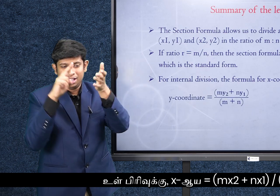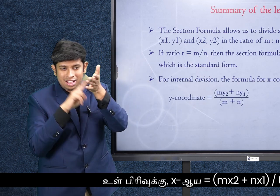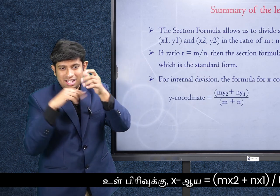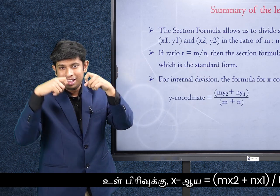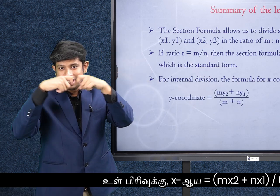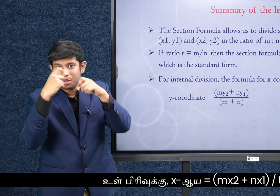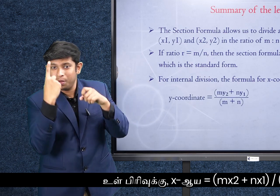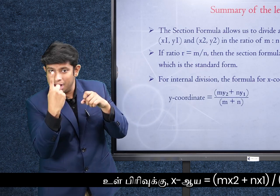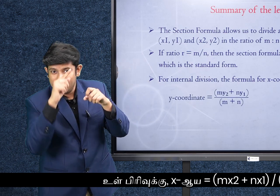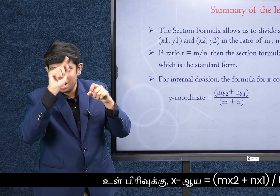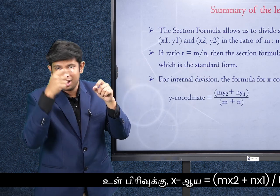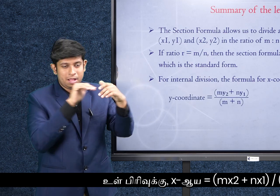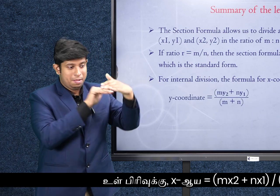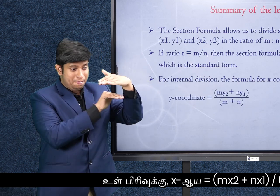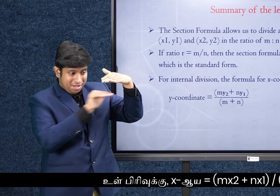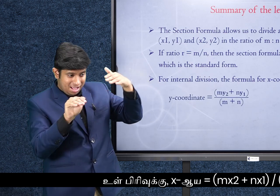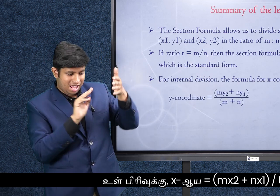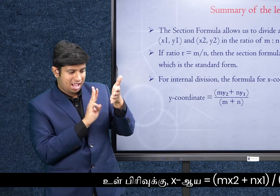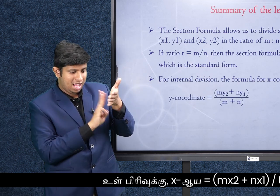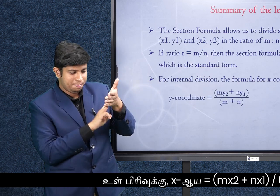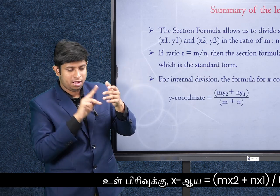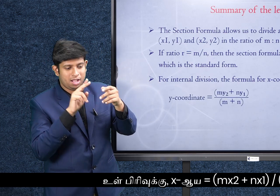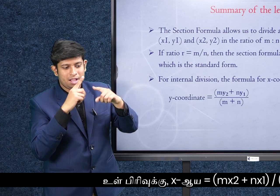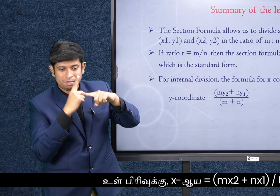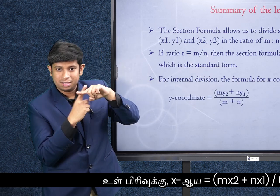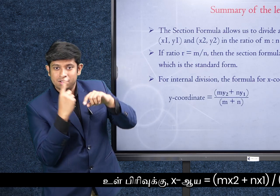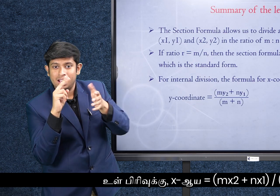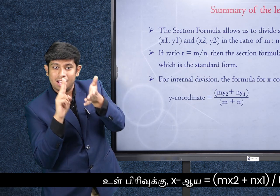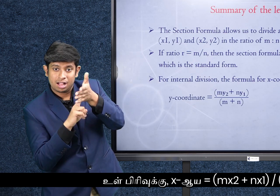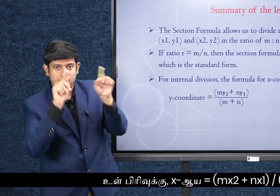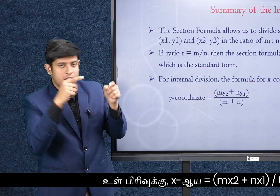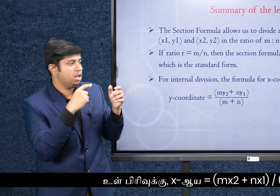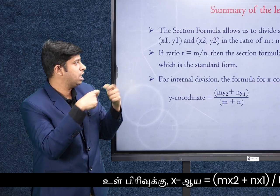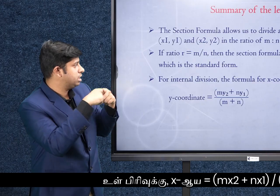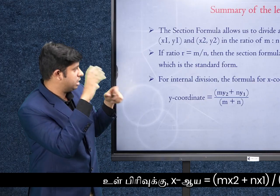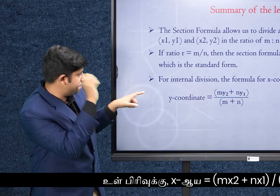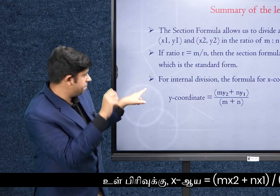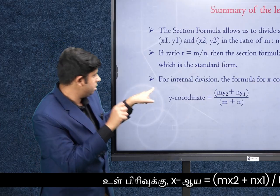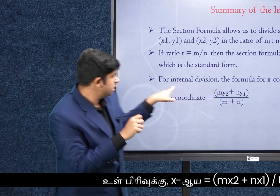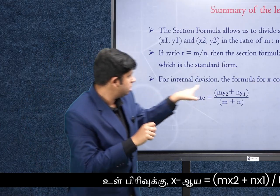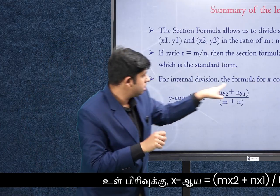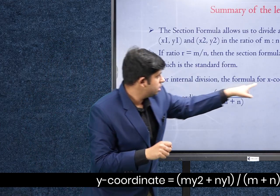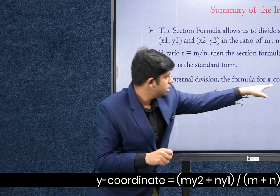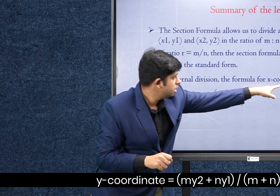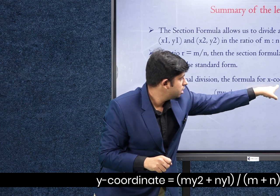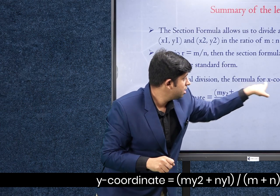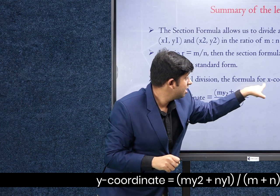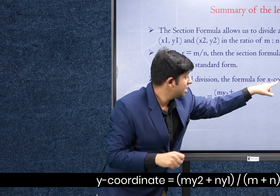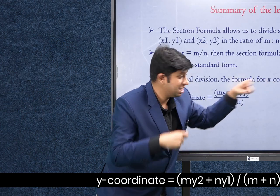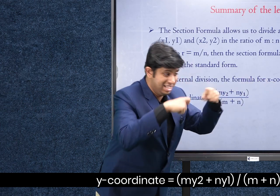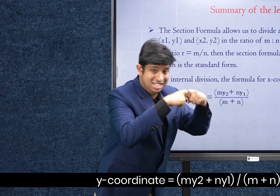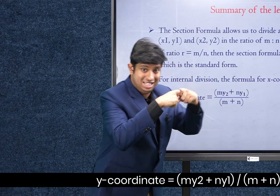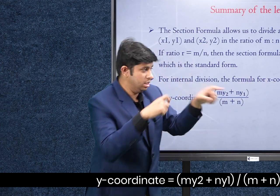என் எக்ஸ் கீழிலக்க 1 கீழ்க்கோடு அடைப்புக்குறிக்குள் எம் கூட்டல் என் ஒய் ஆய